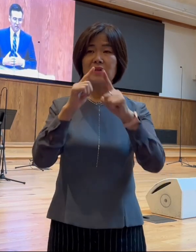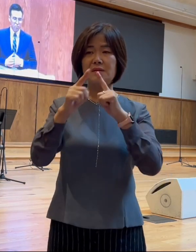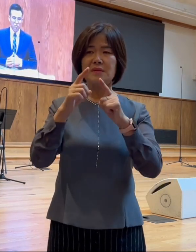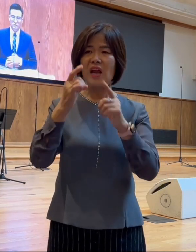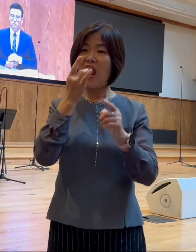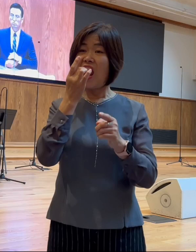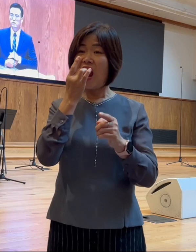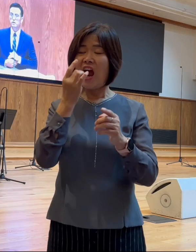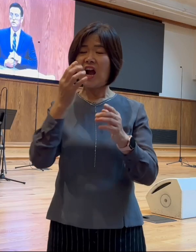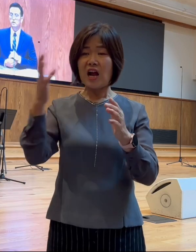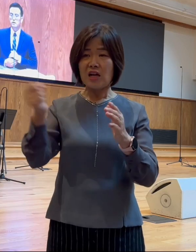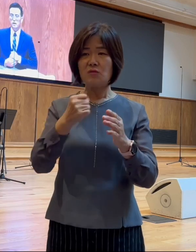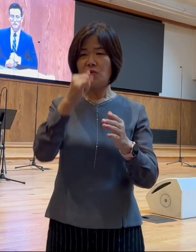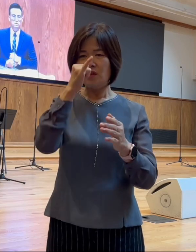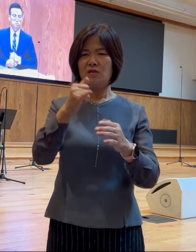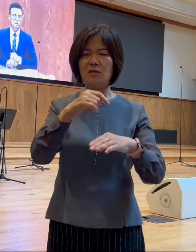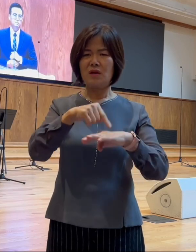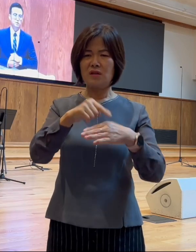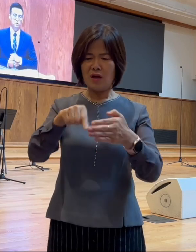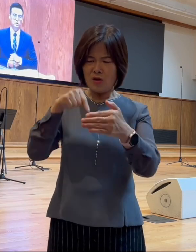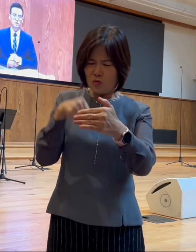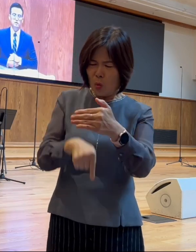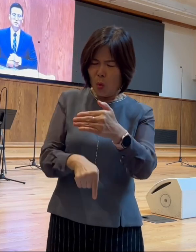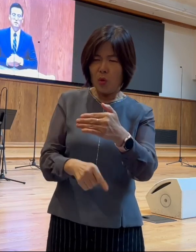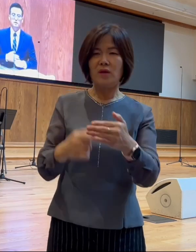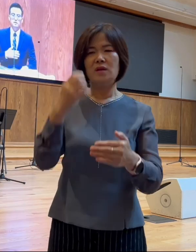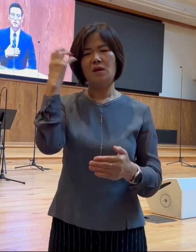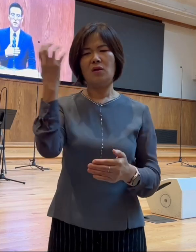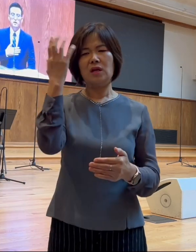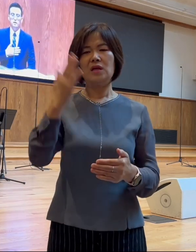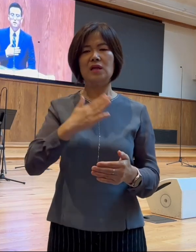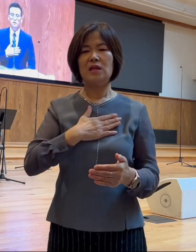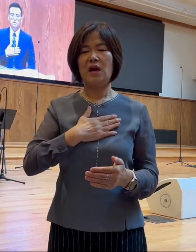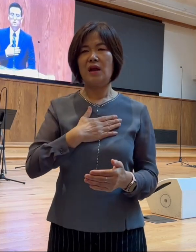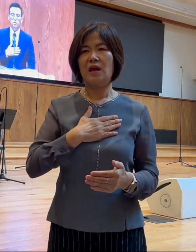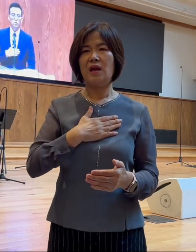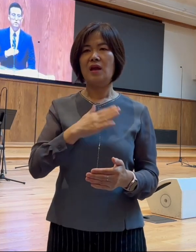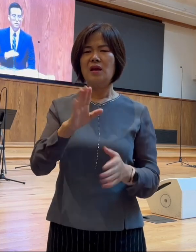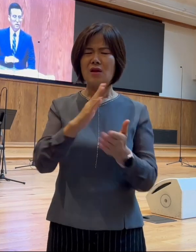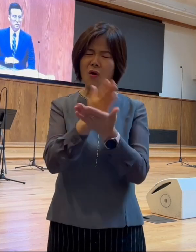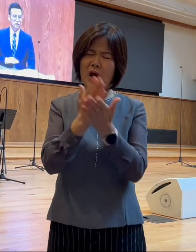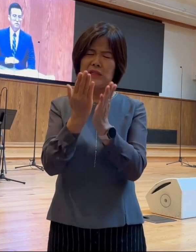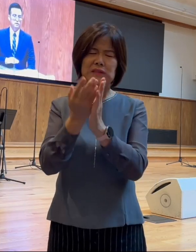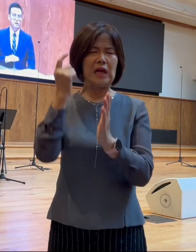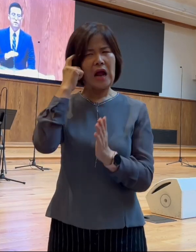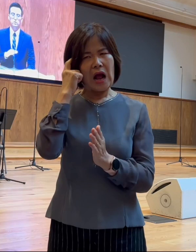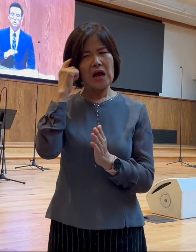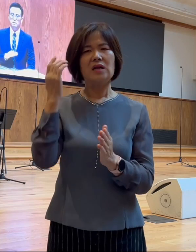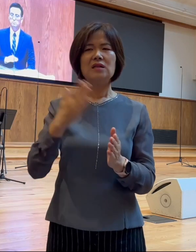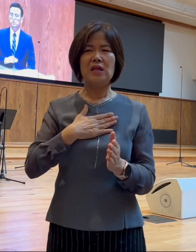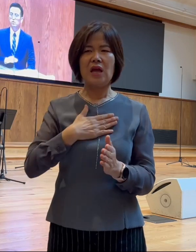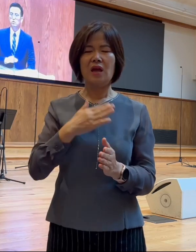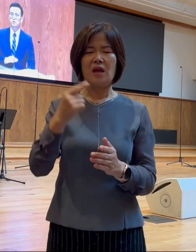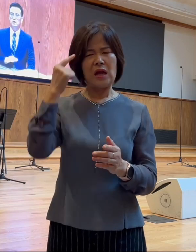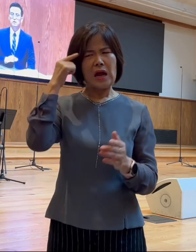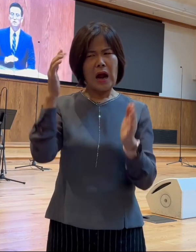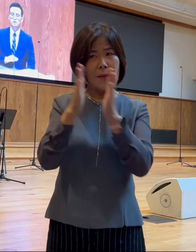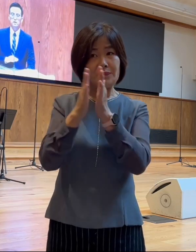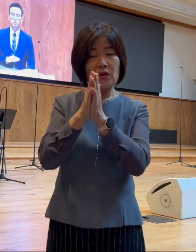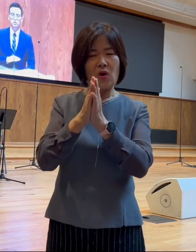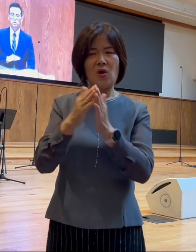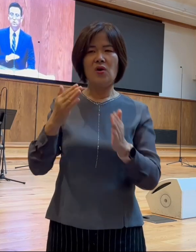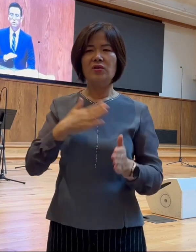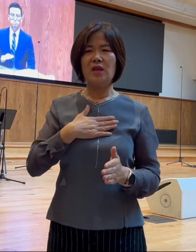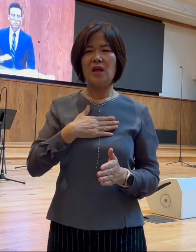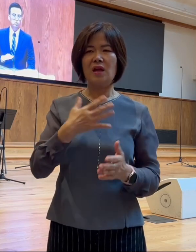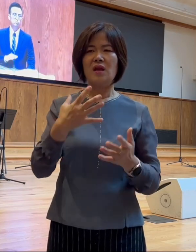씨앗을 담고 있는 그 우리의 가장 속사람 그 영이 나의 여러 생각, 나의 어떤 감정, 나의